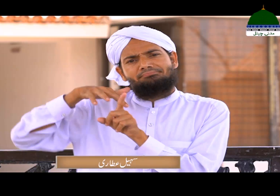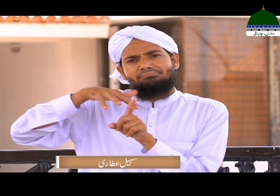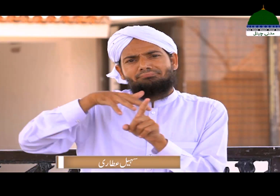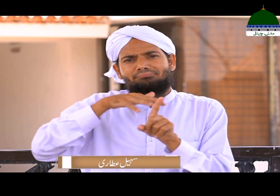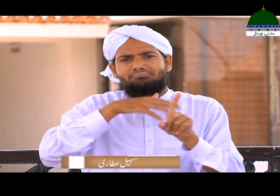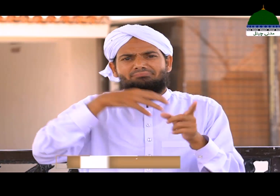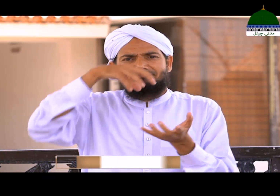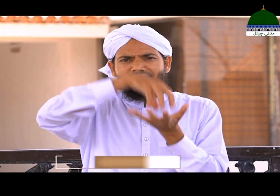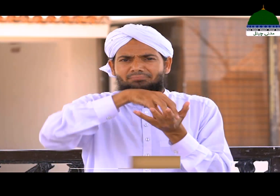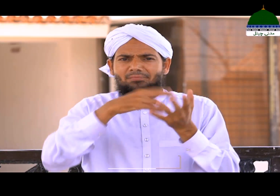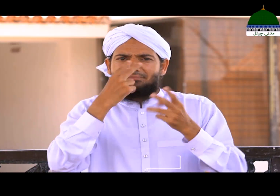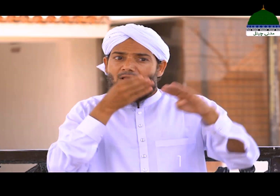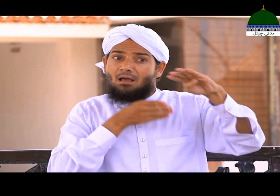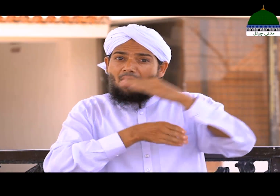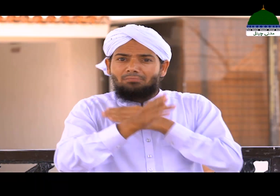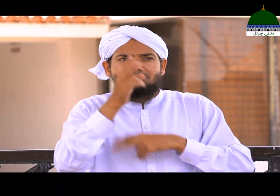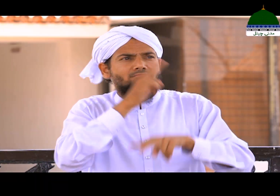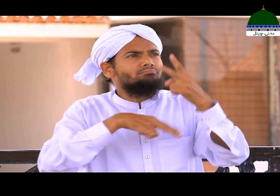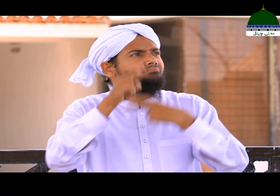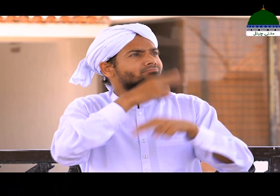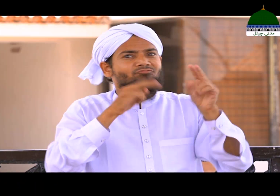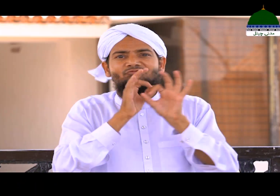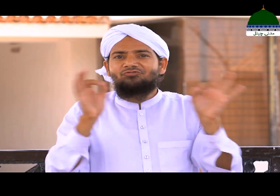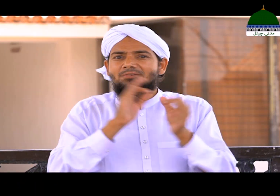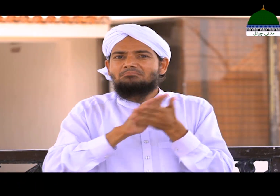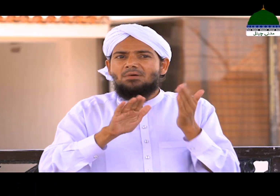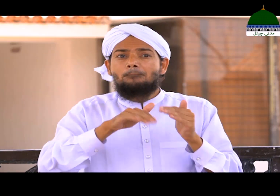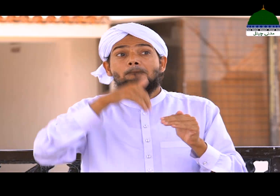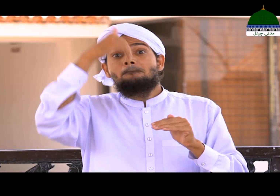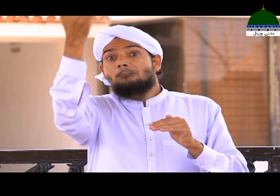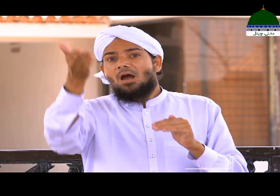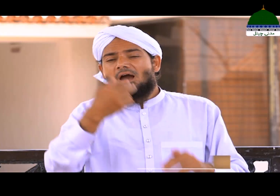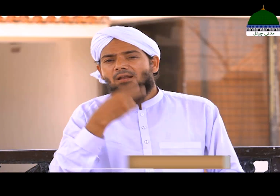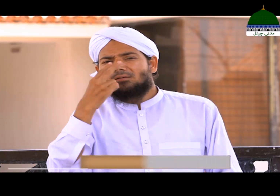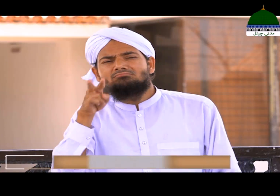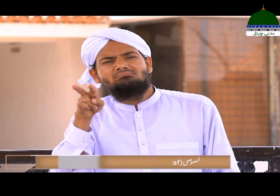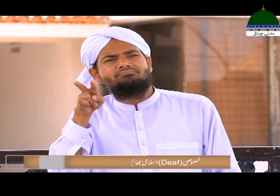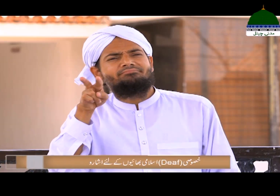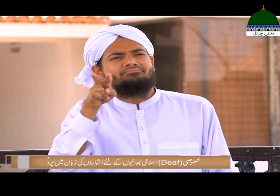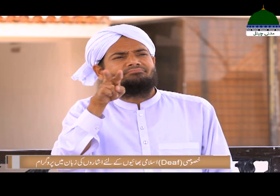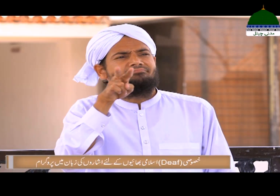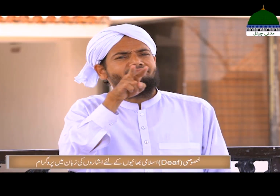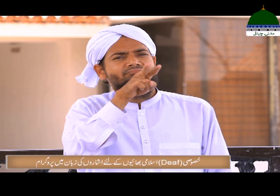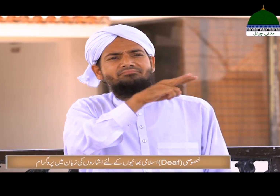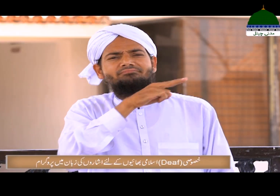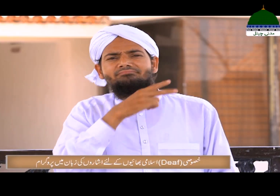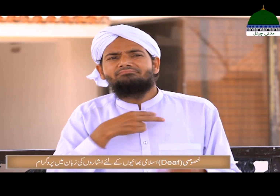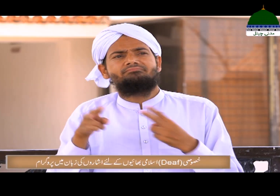کو دیکھنے چل پڑا۔ اندر سے دیکھنے کے بعد اس نے محل کے بیرونی حصوں کو دیکھنا شروع کیا اور محل کے ارد